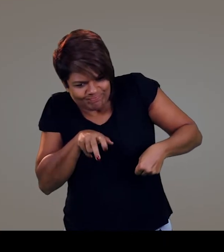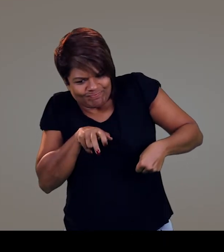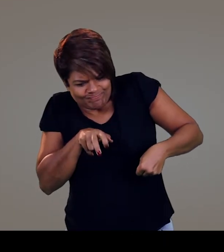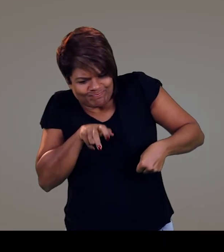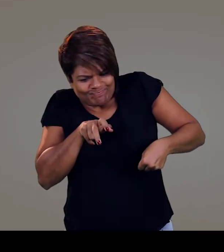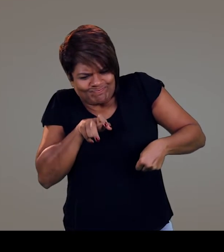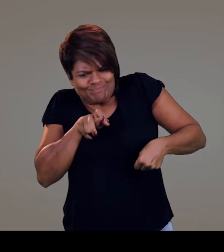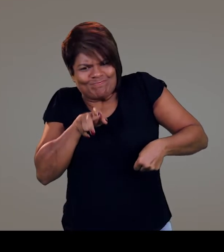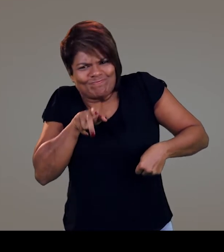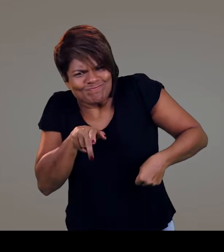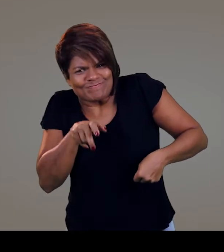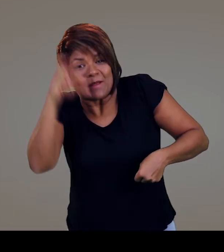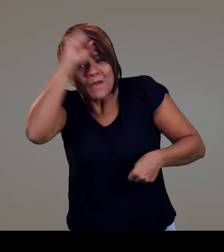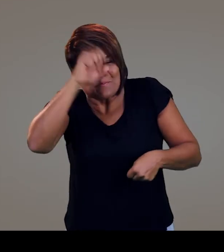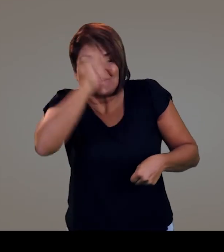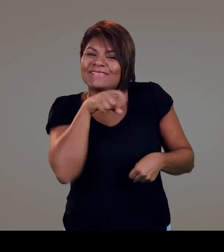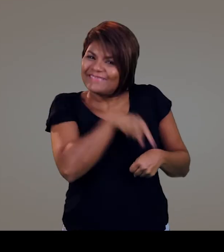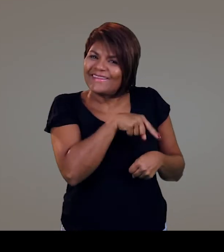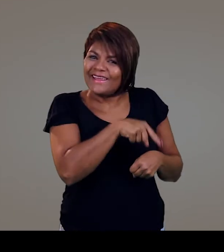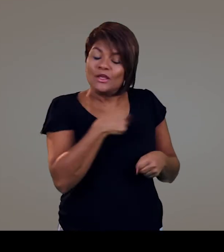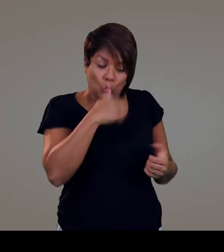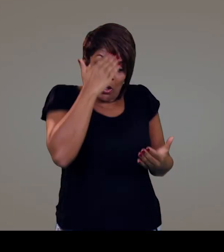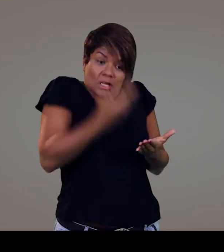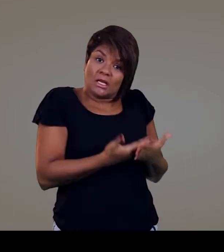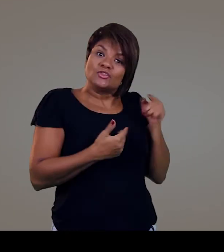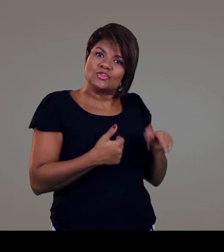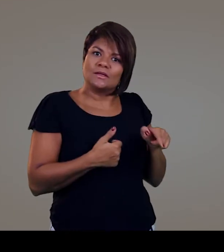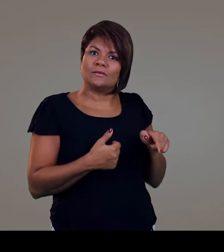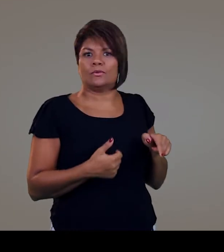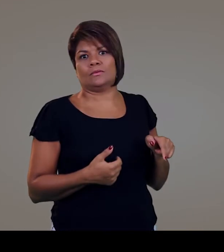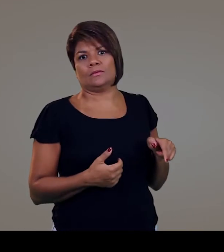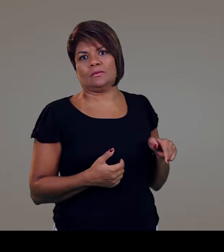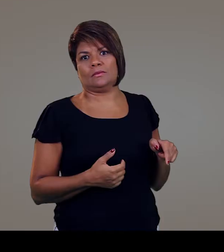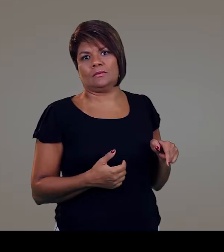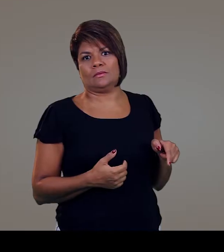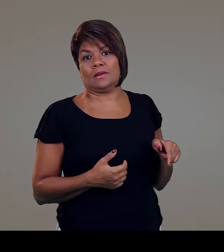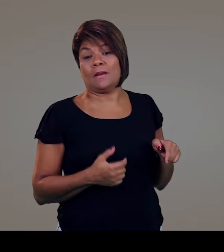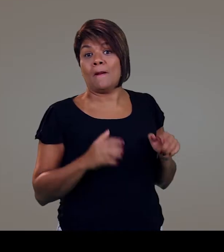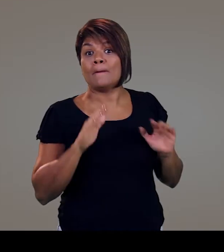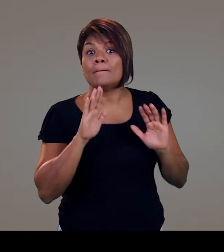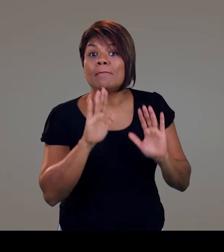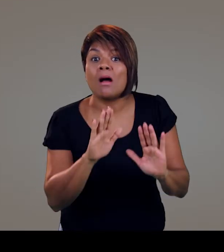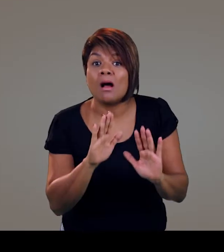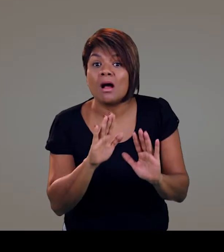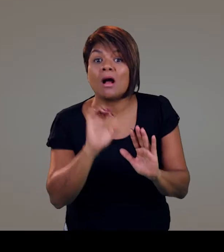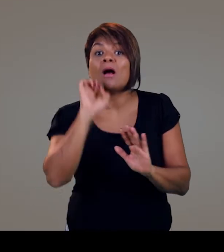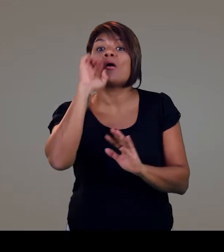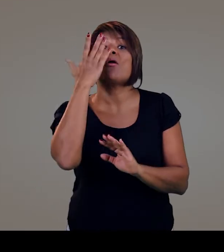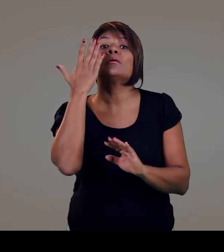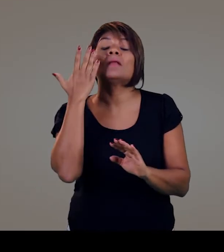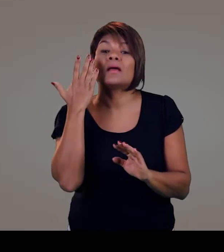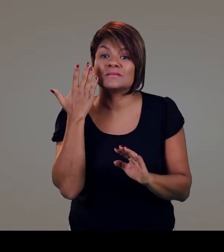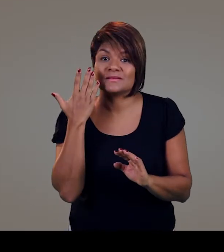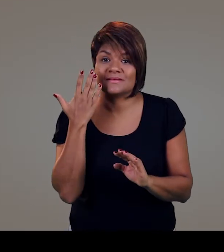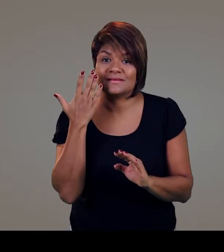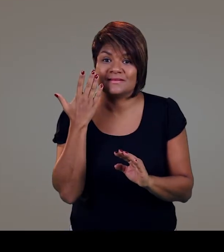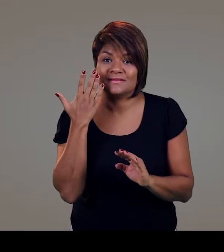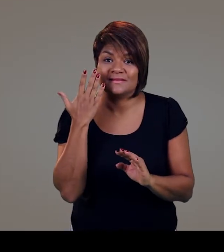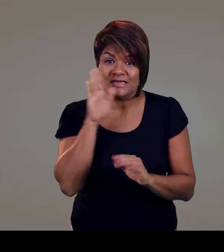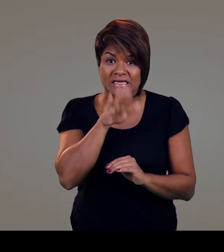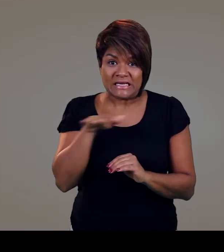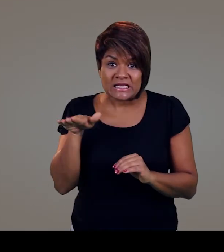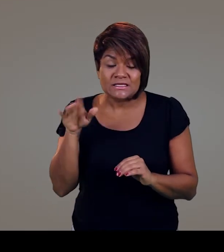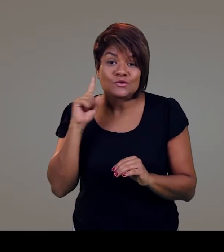andar, né? E este descrédito que nós colocamos na criança surda desde os primeiros dias